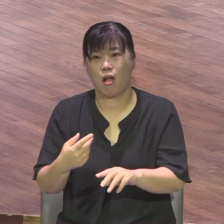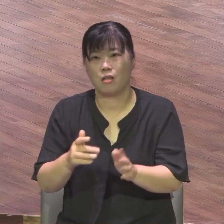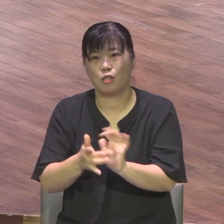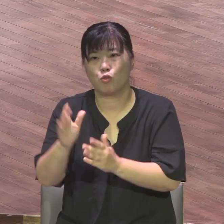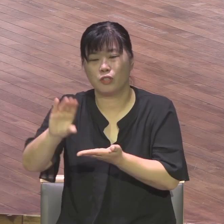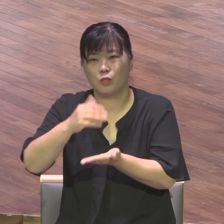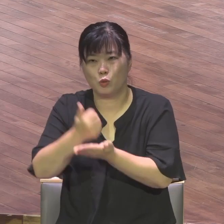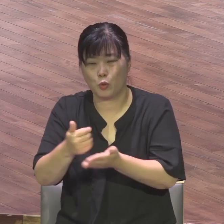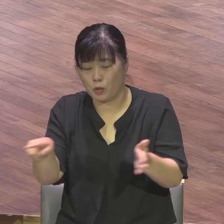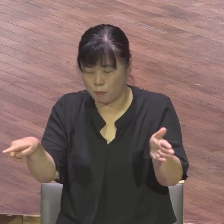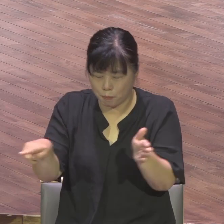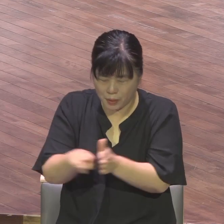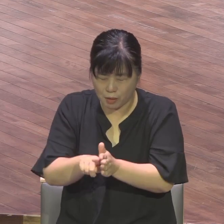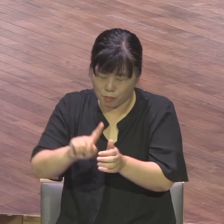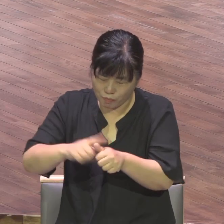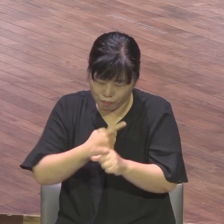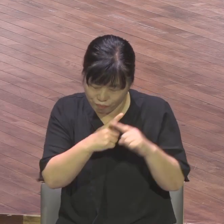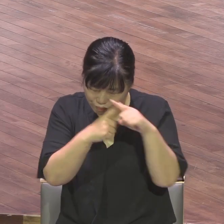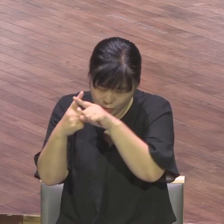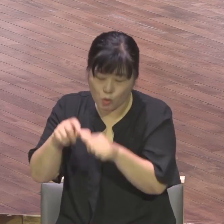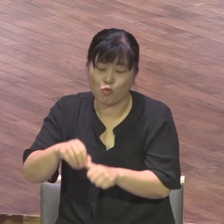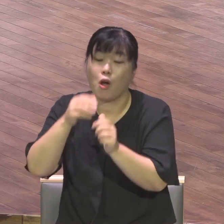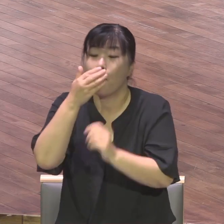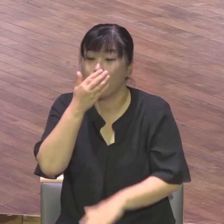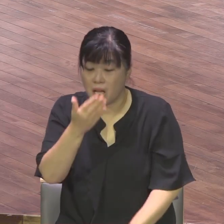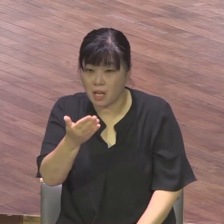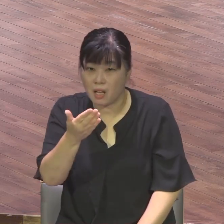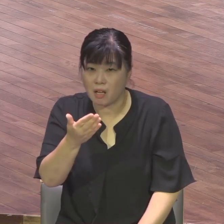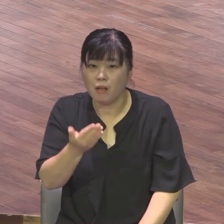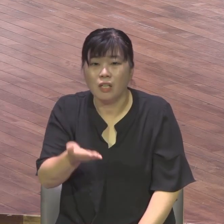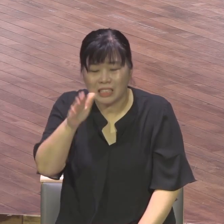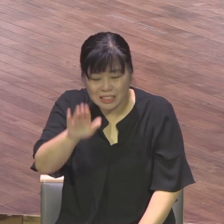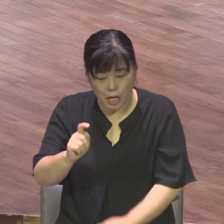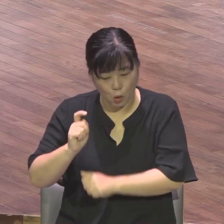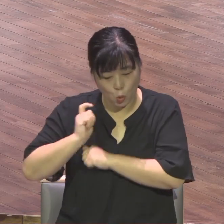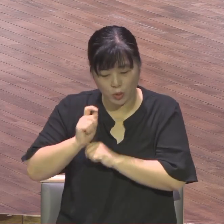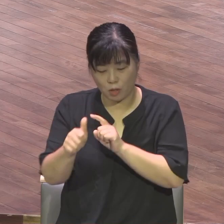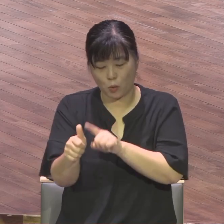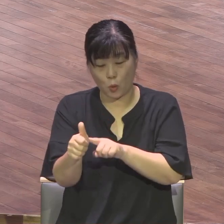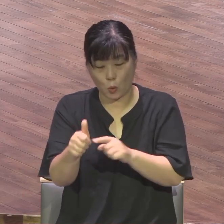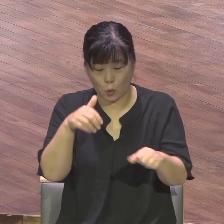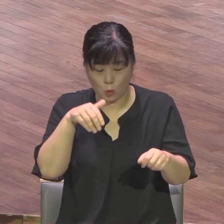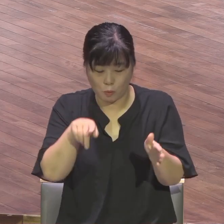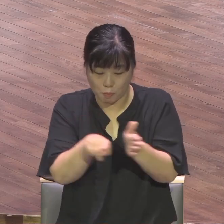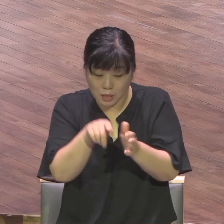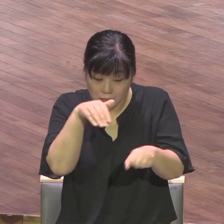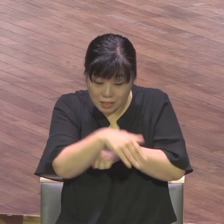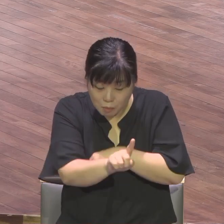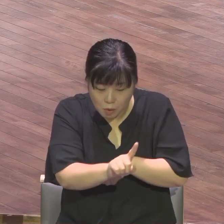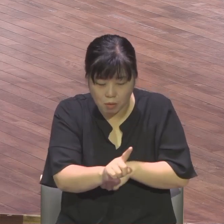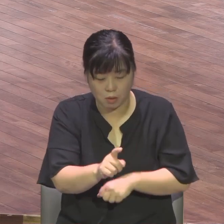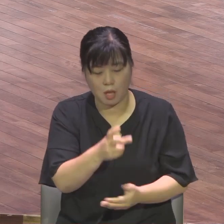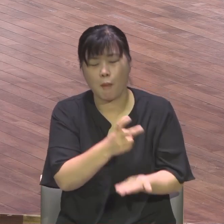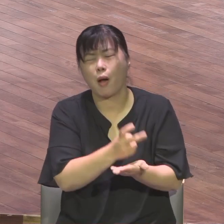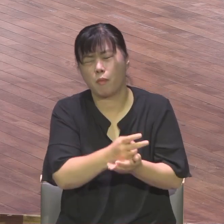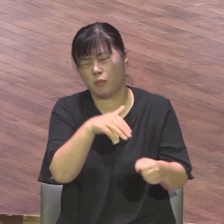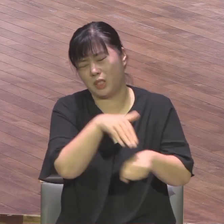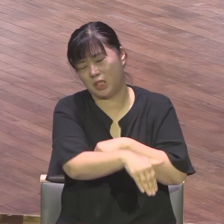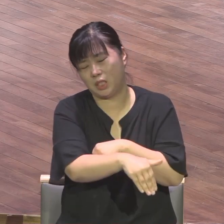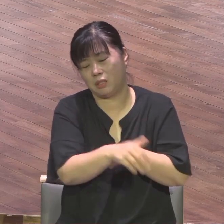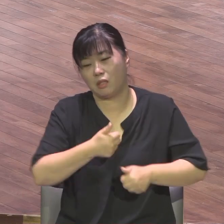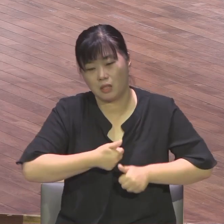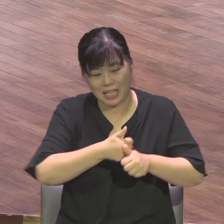너무너무 착하잖아요. 너무너무 다르잖아요. 그래서 하나님이 천사를 보냈습니다.